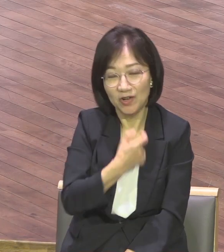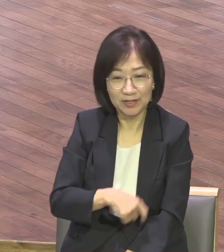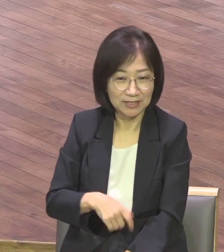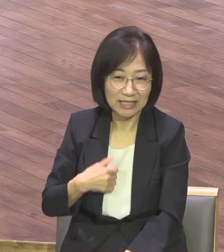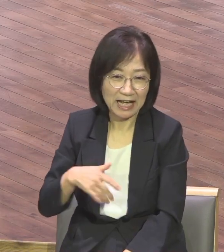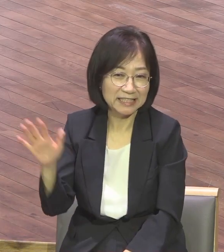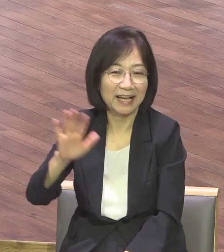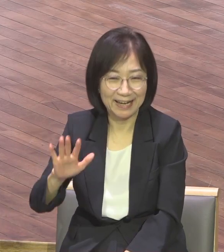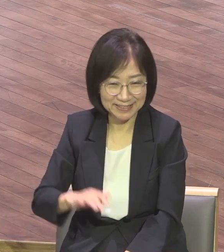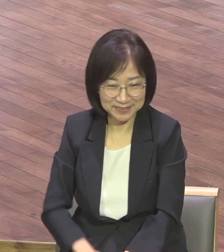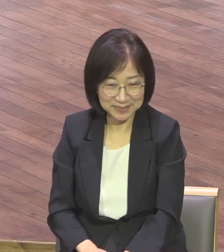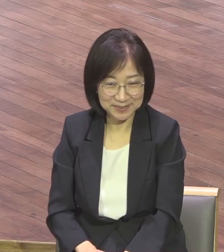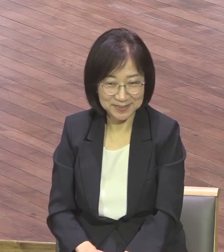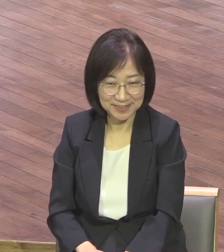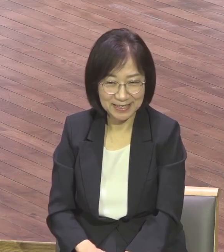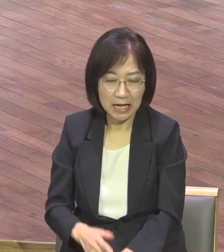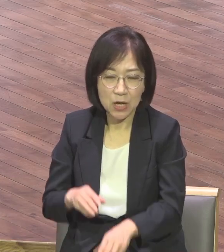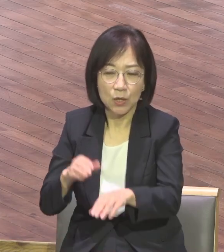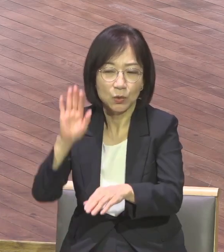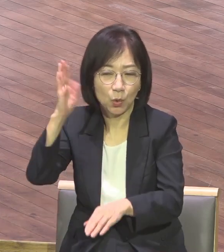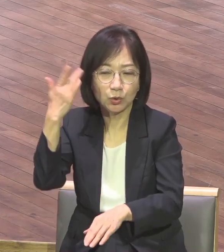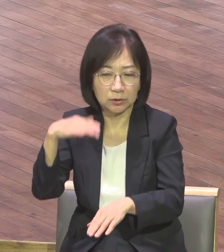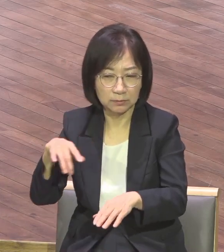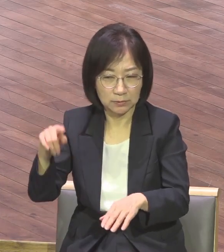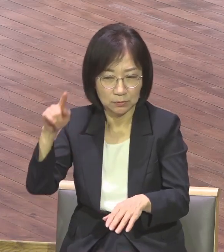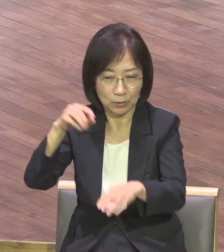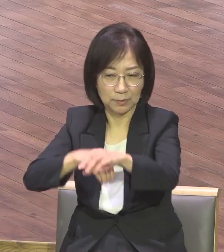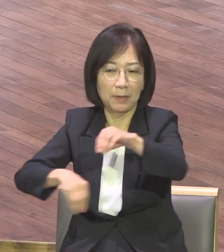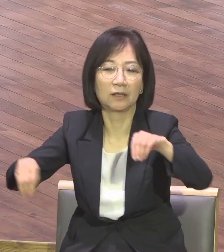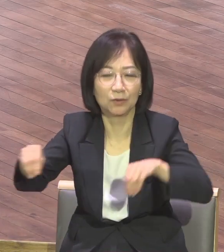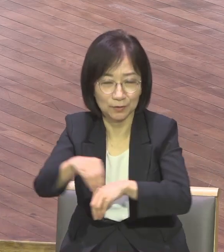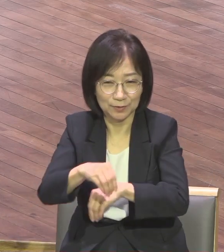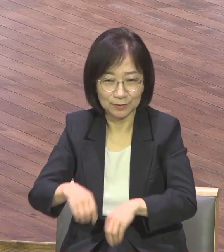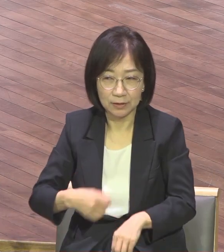나가지고. 요즘은 반대가 됐습니다만.